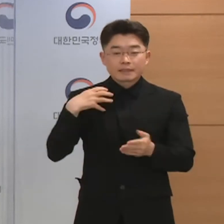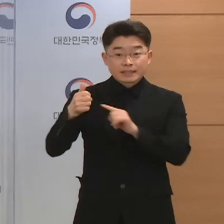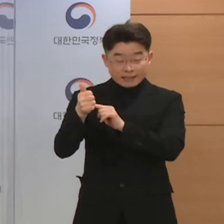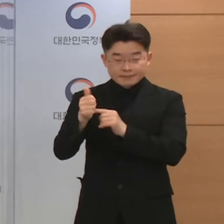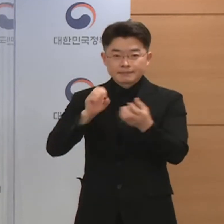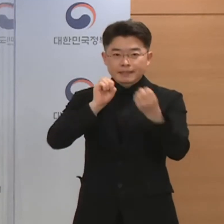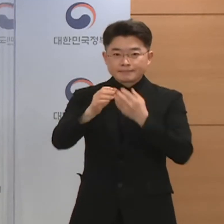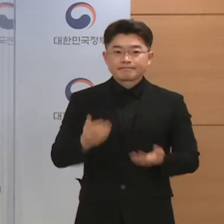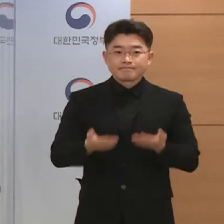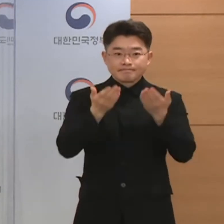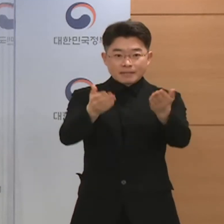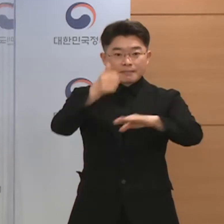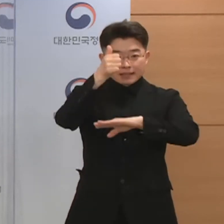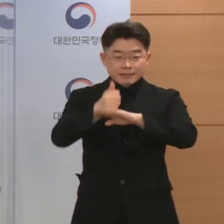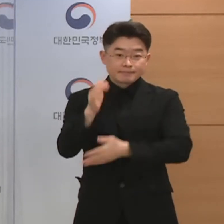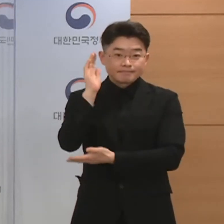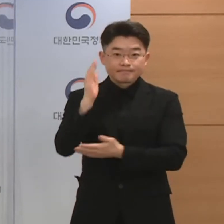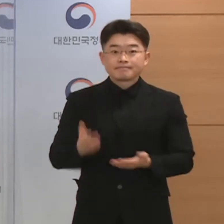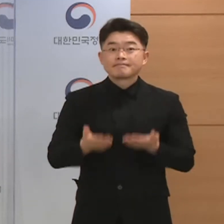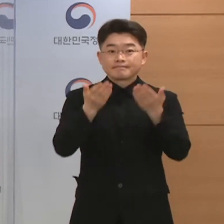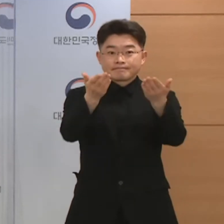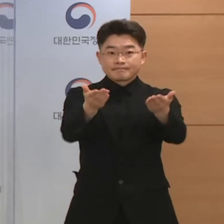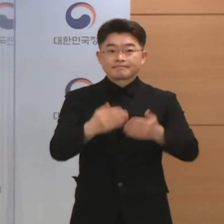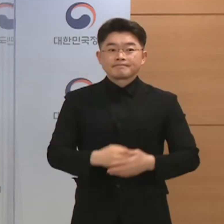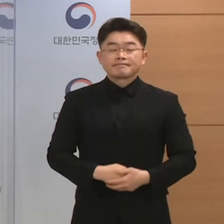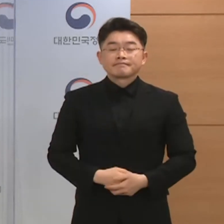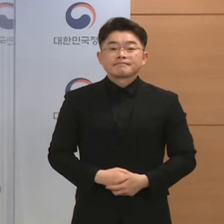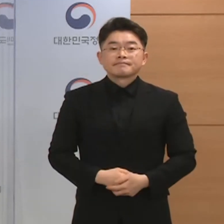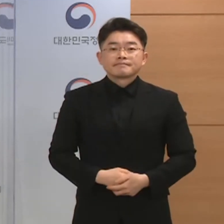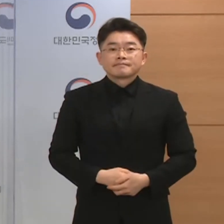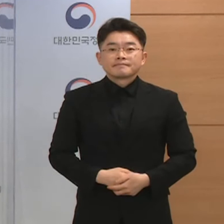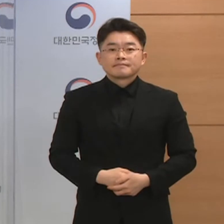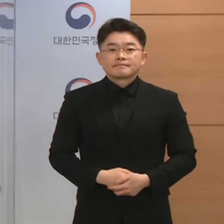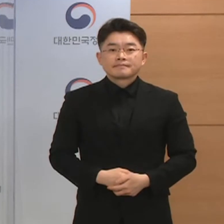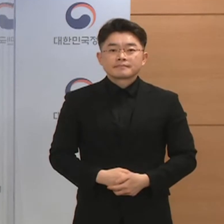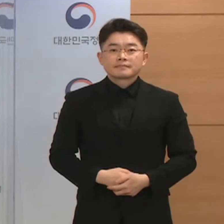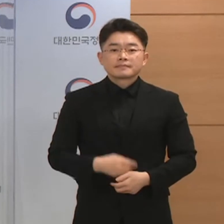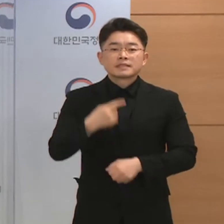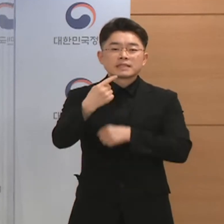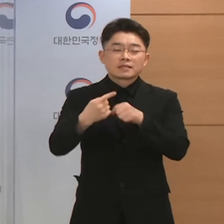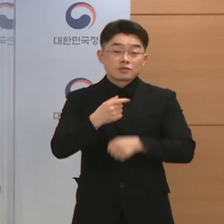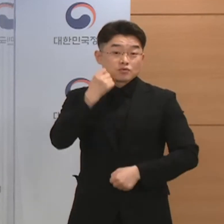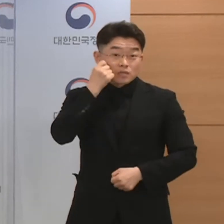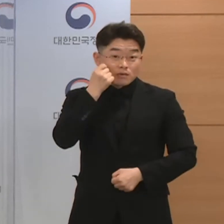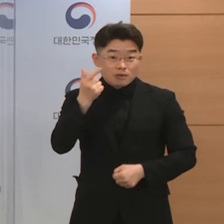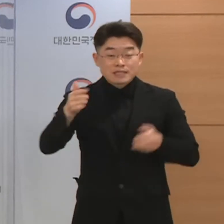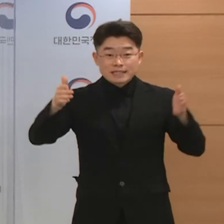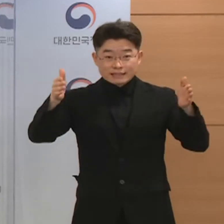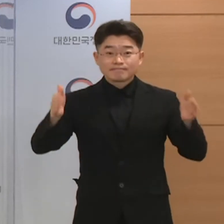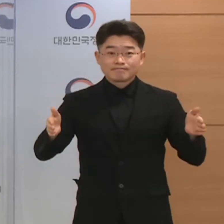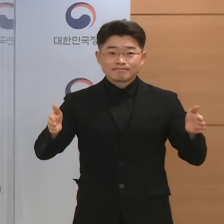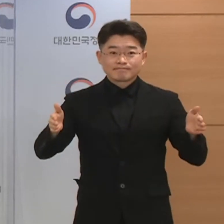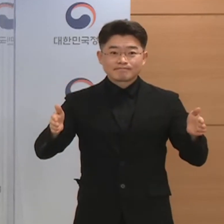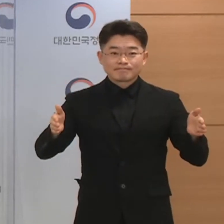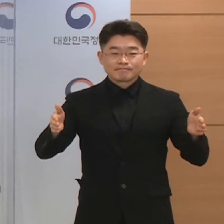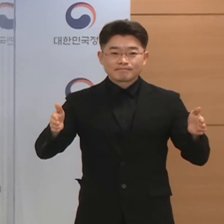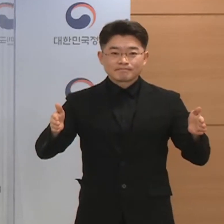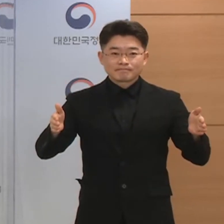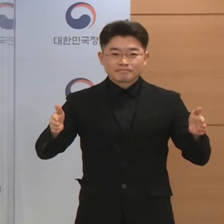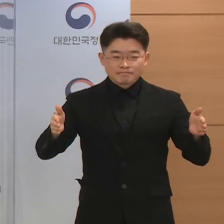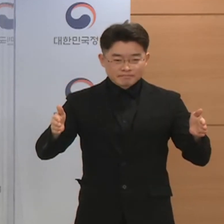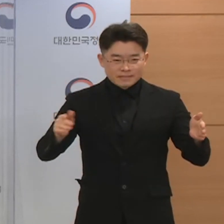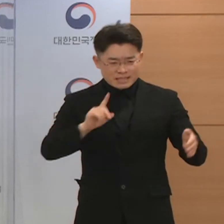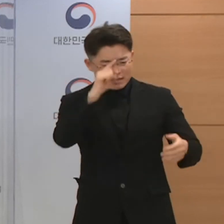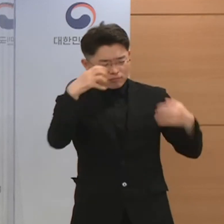말씀 있으시면 간단하게 부탁드리겠습니다. 네, 1년 반 동안 그 방역조치의 제한